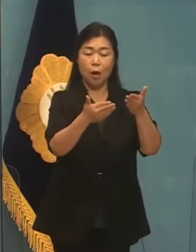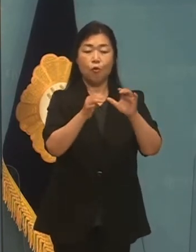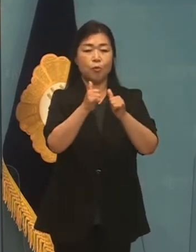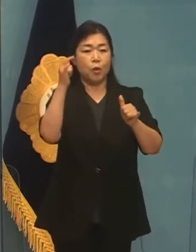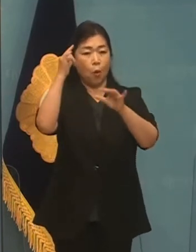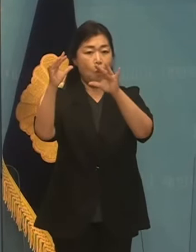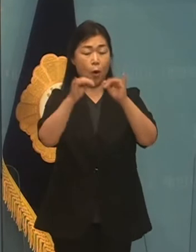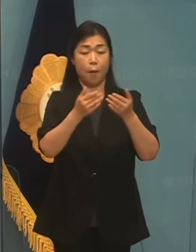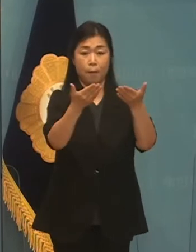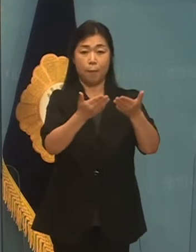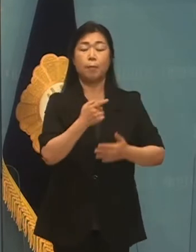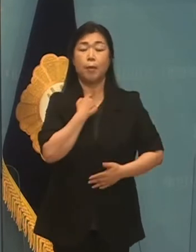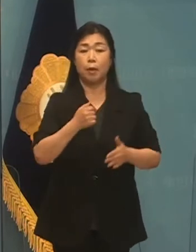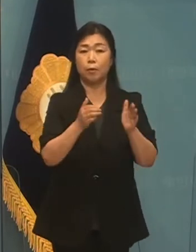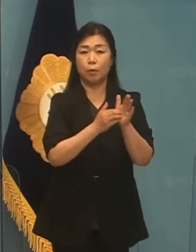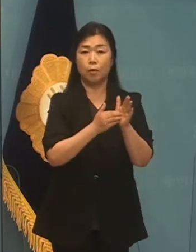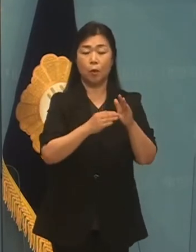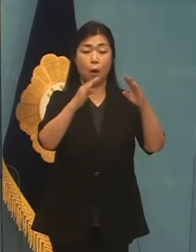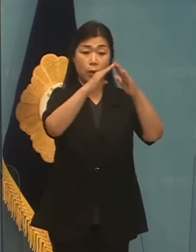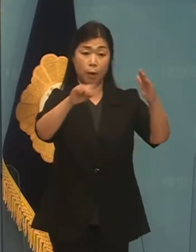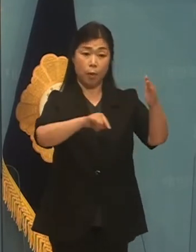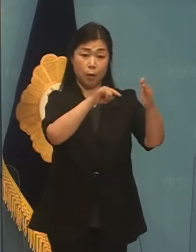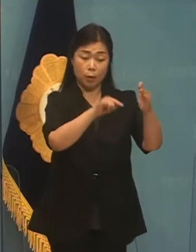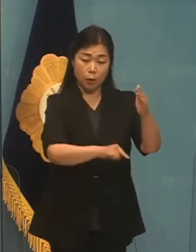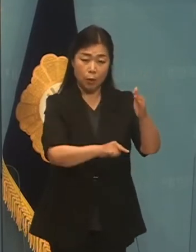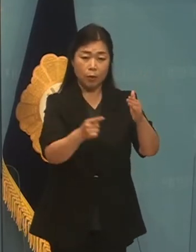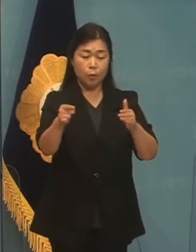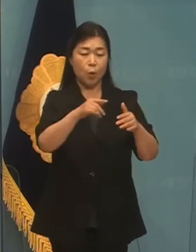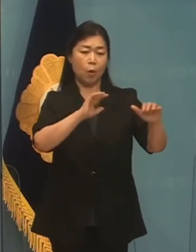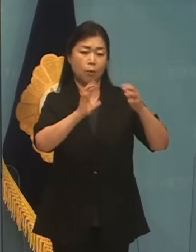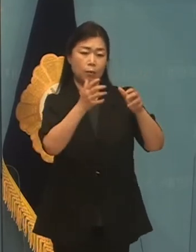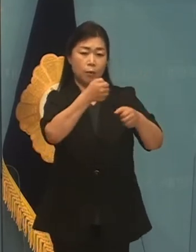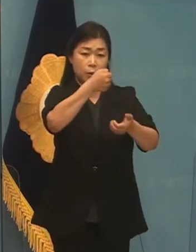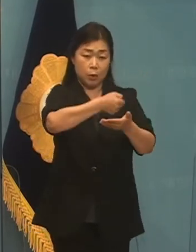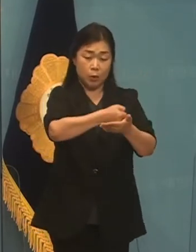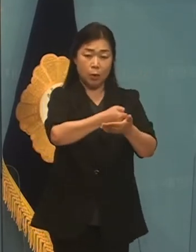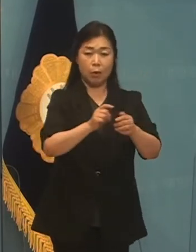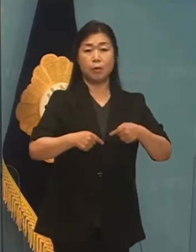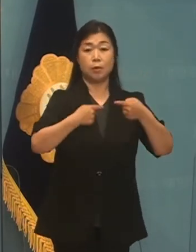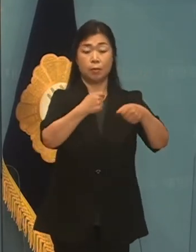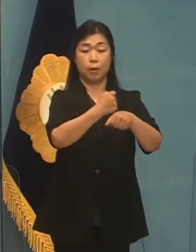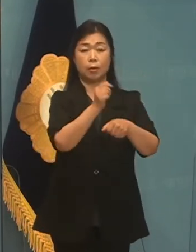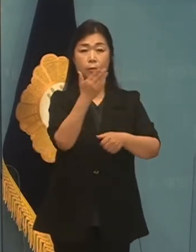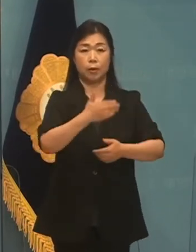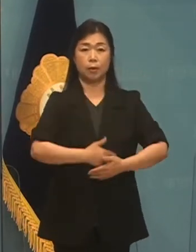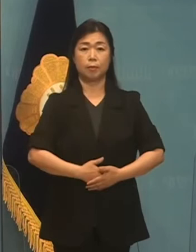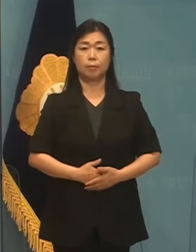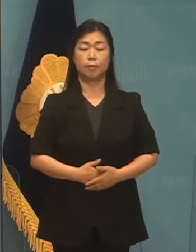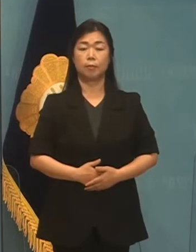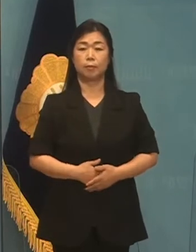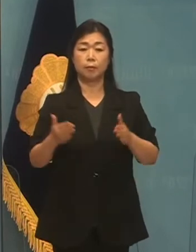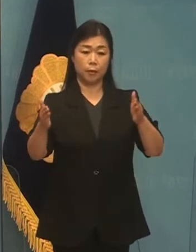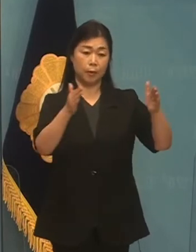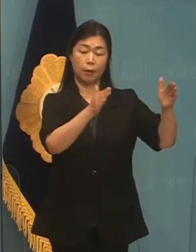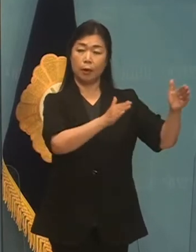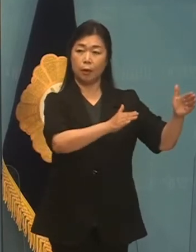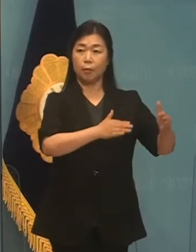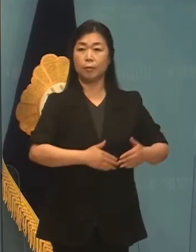정무적 역할을 담당하고 캠프의 의사결정 구조에 참여하게 될 것입니다. 다음은